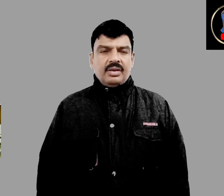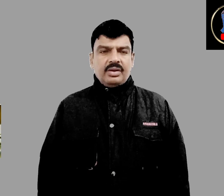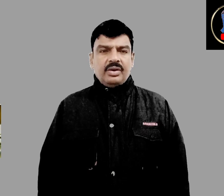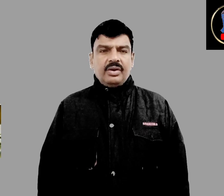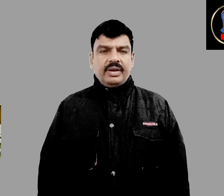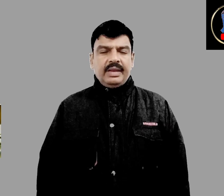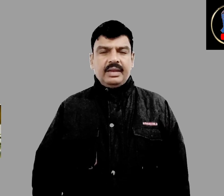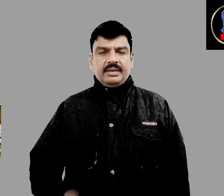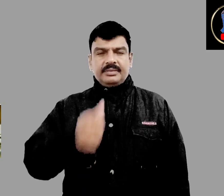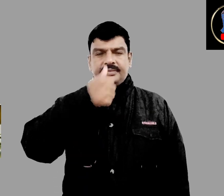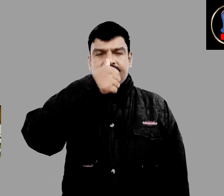ऑयल।